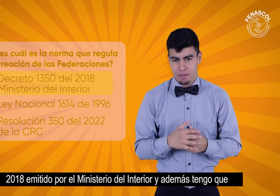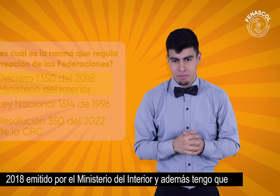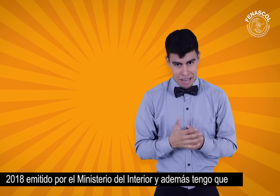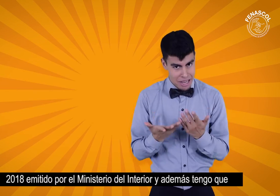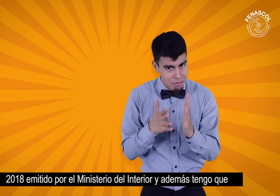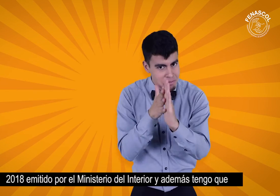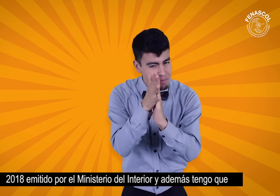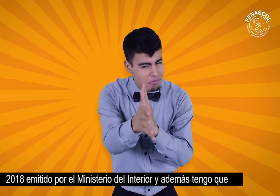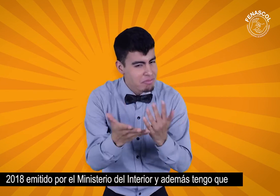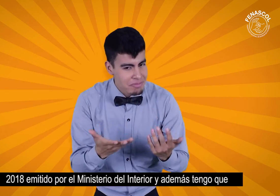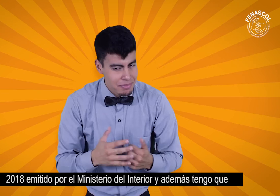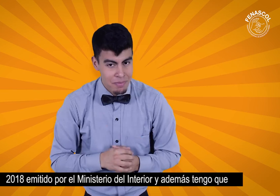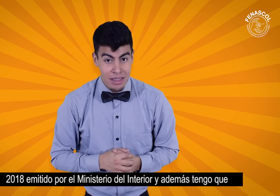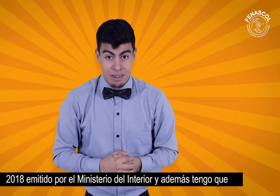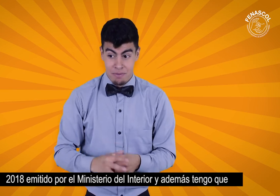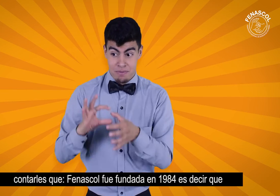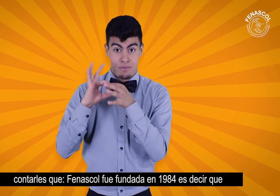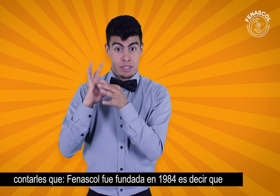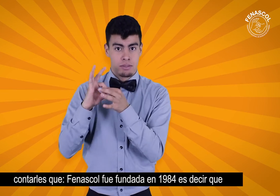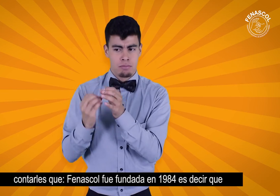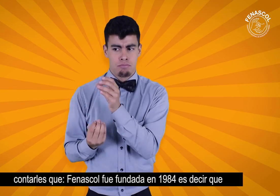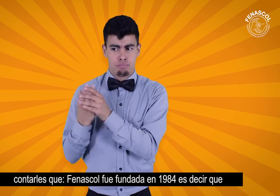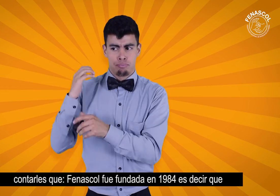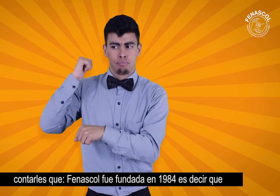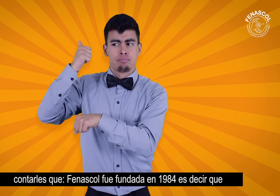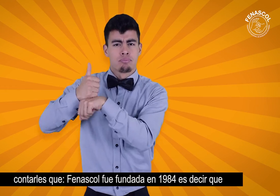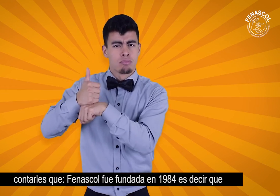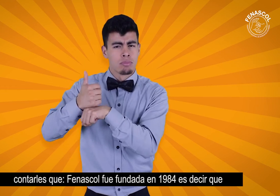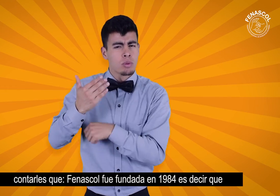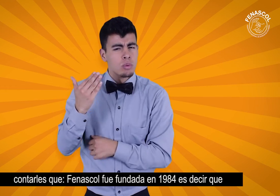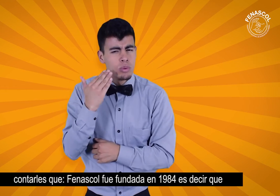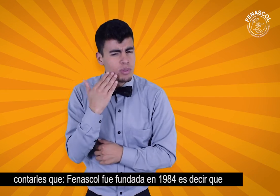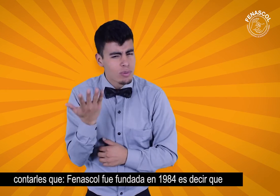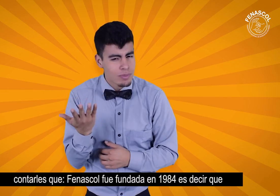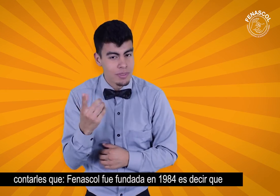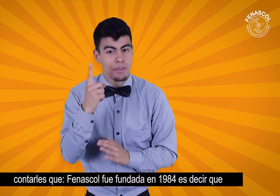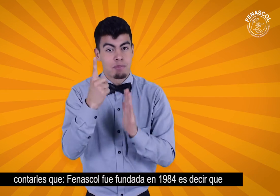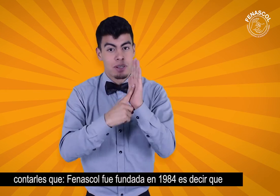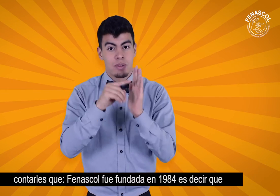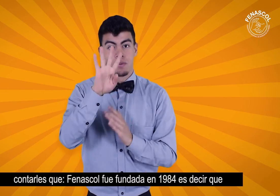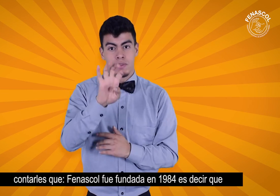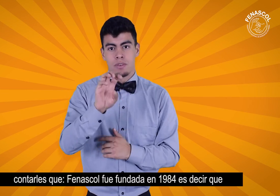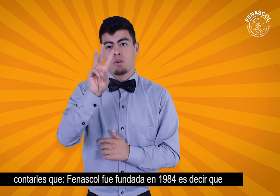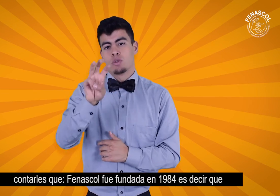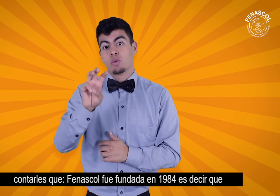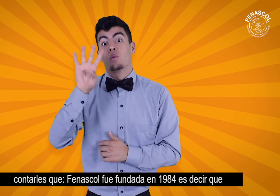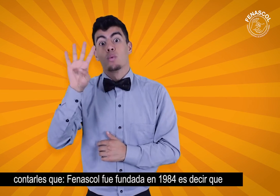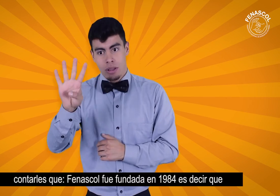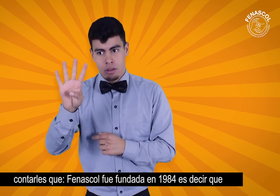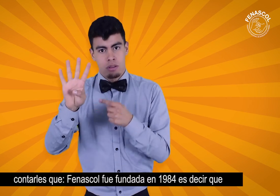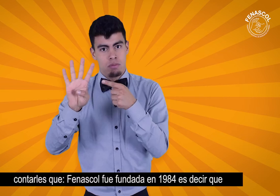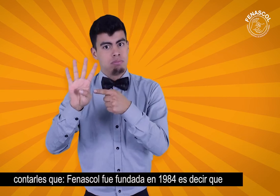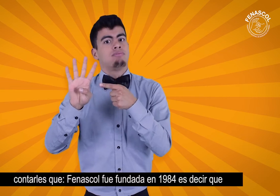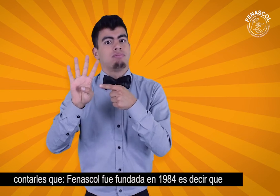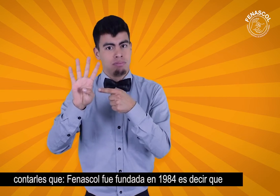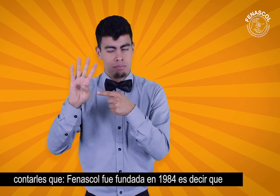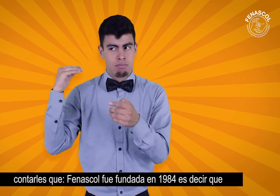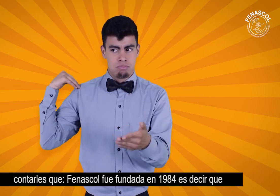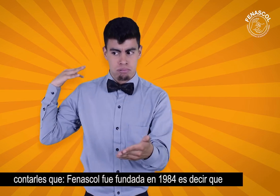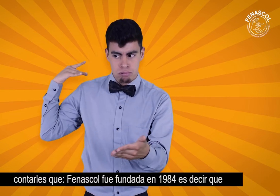Interior. Y además tengo que contarles que FENASCOL fue fundada en 1984, es decir,